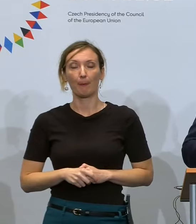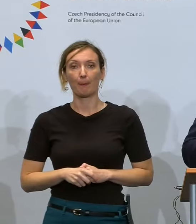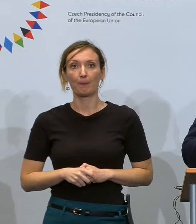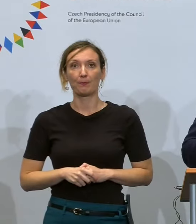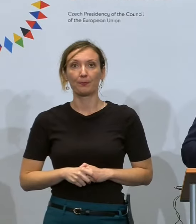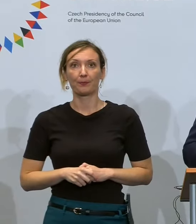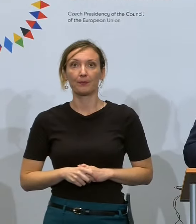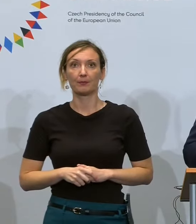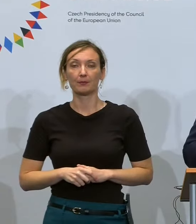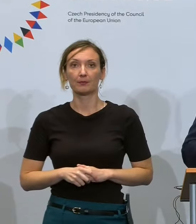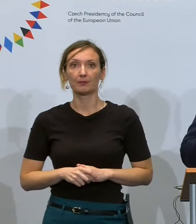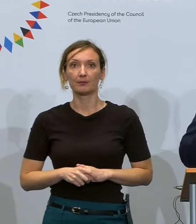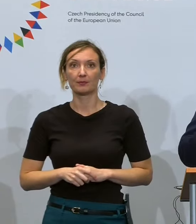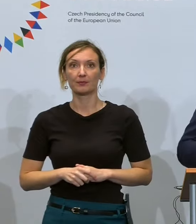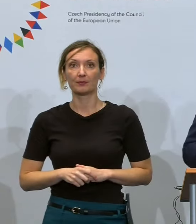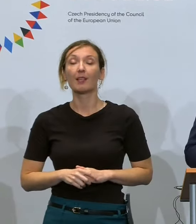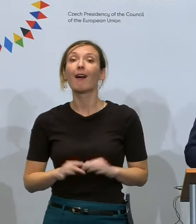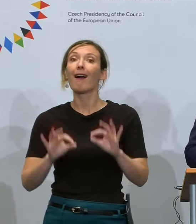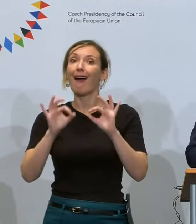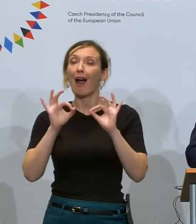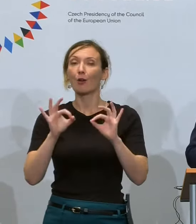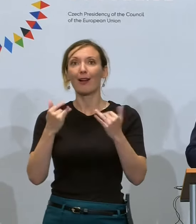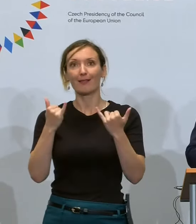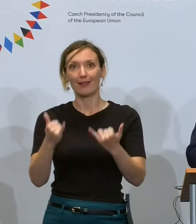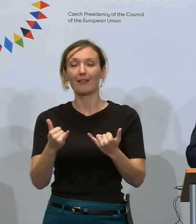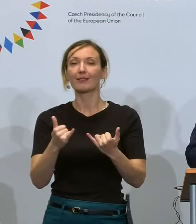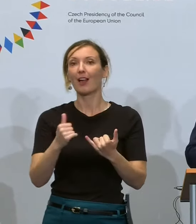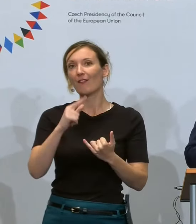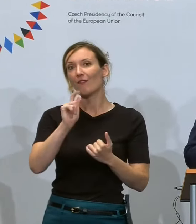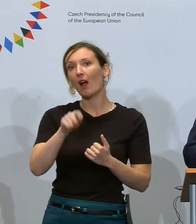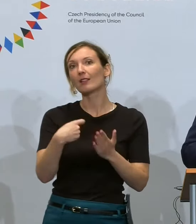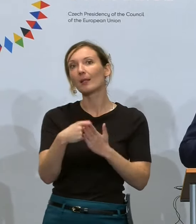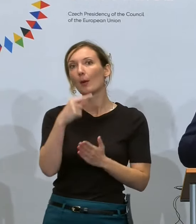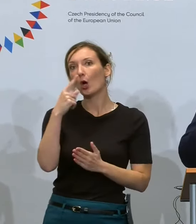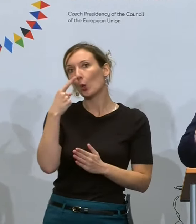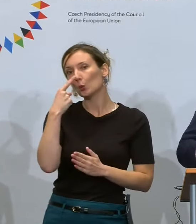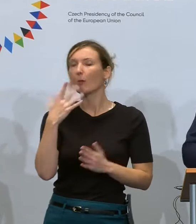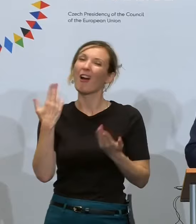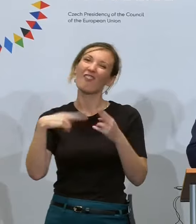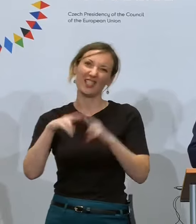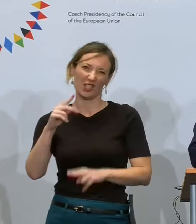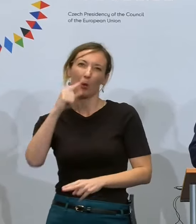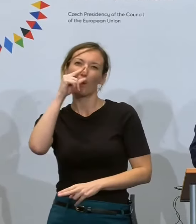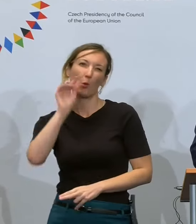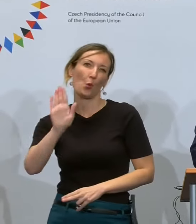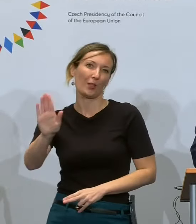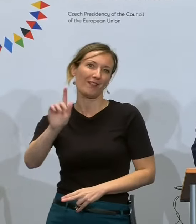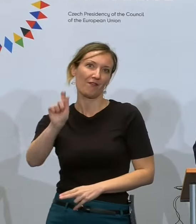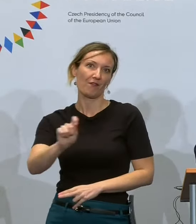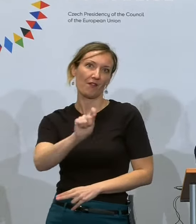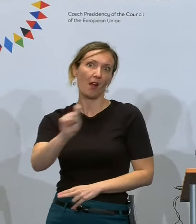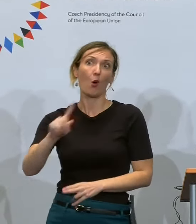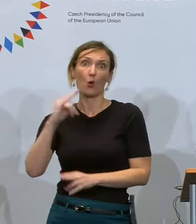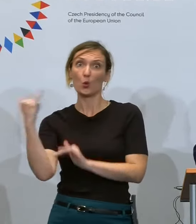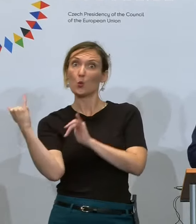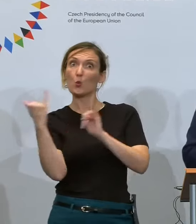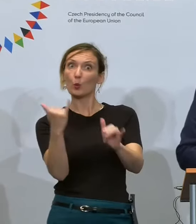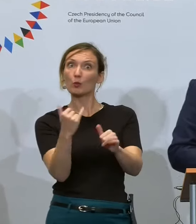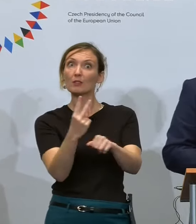v době ruské, nebo spíše Putinovy války, kdy jeho vojska zaútočila na suverénního evropského